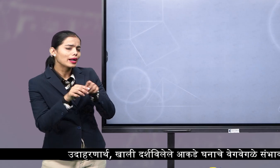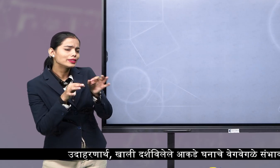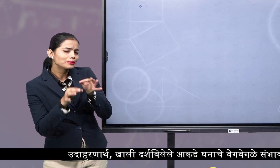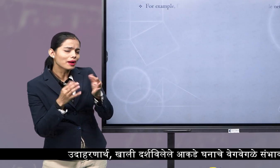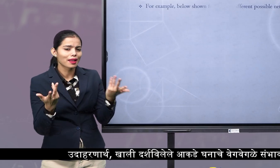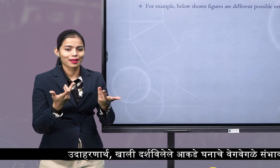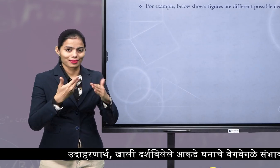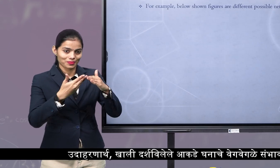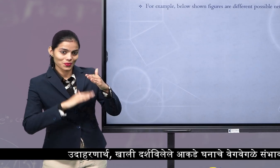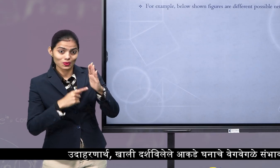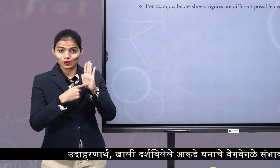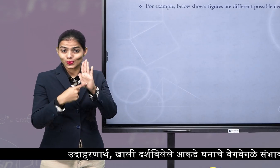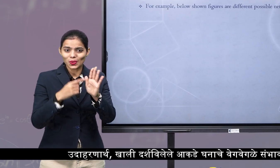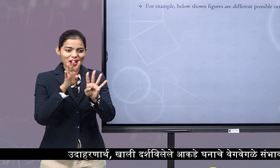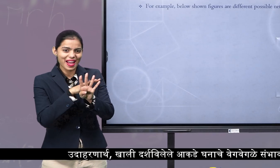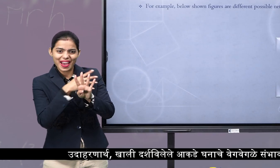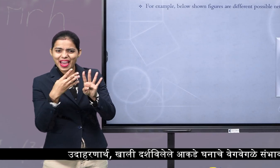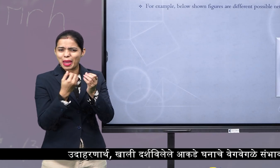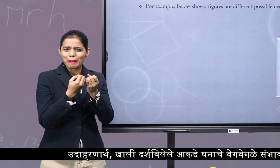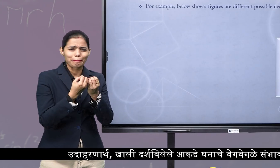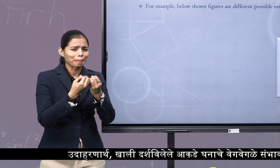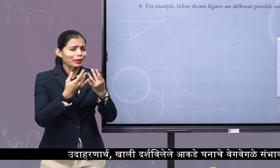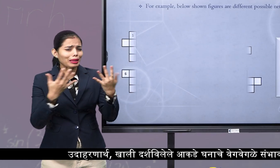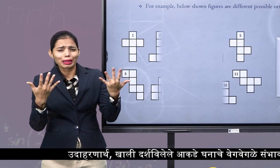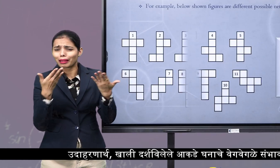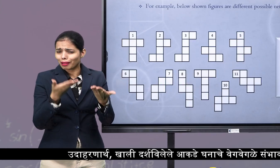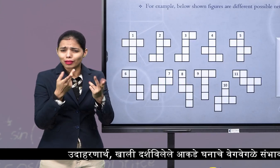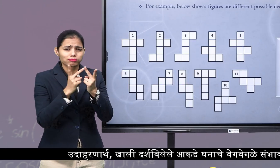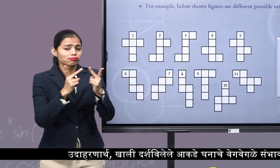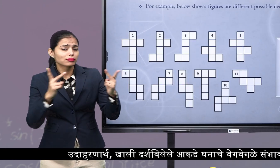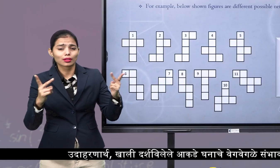उदाहरणार्थ खाली दर्शविलेले आकडे घनाचे वेगवेगळे संभाव्य जाळे आहेत.